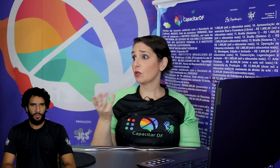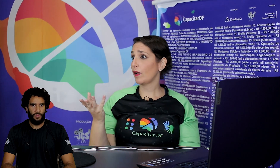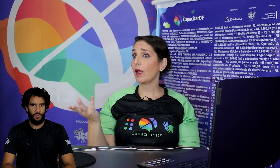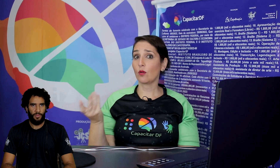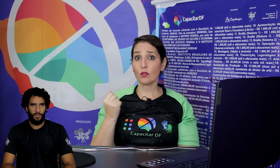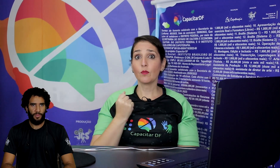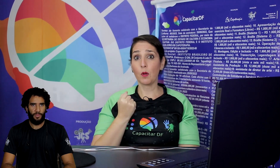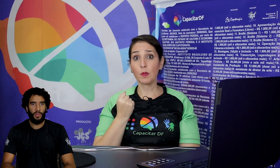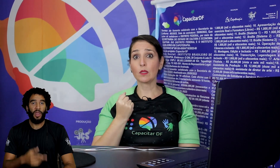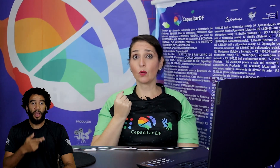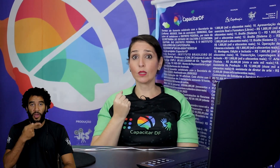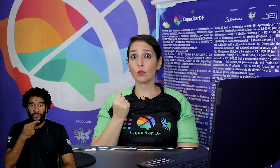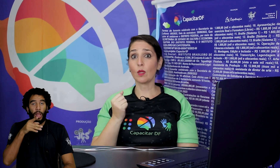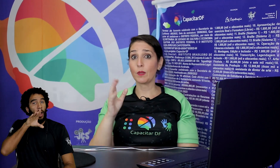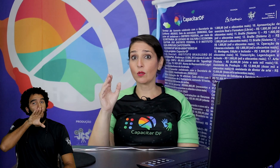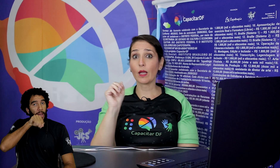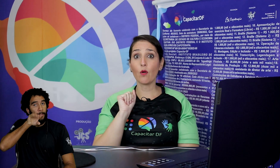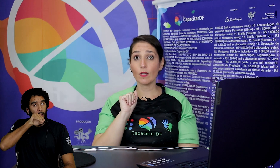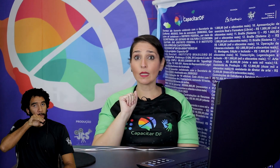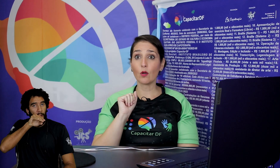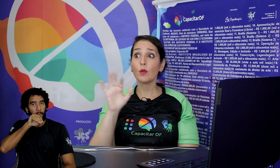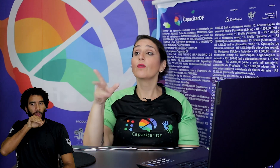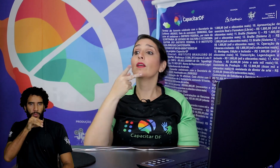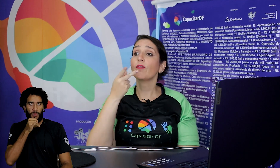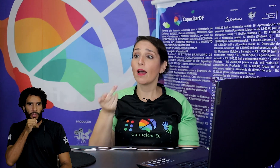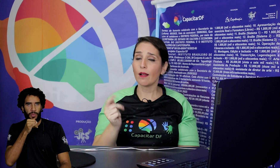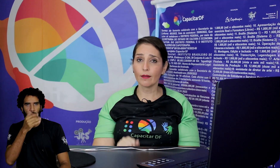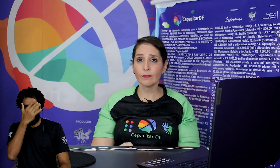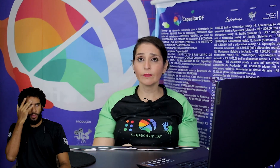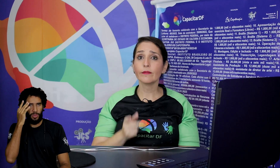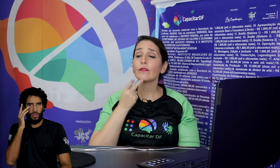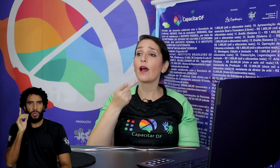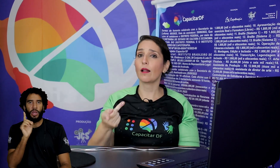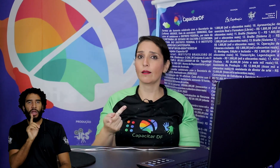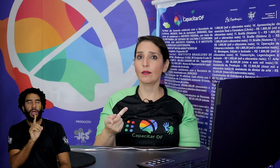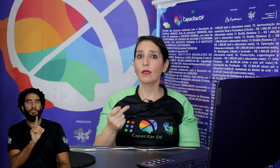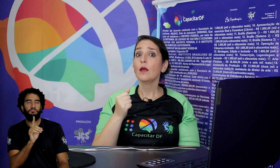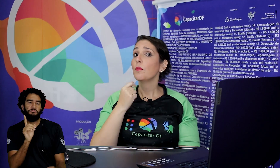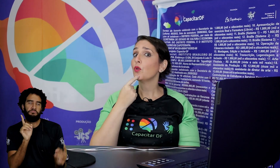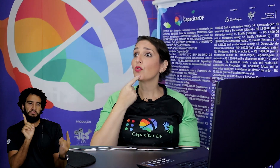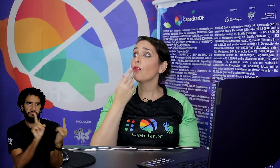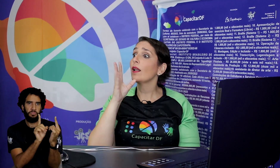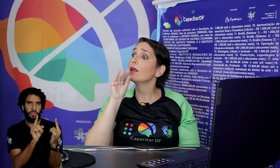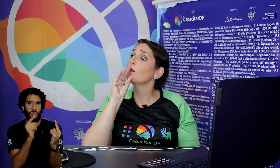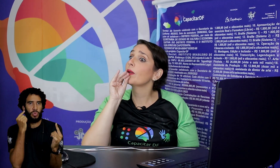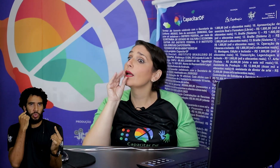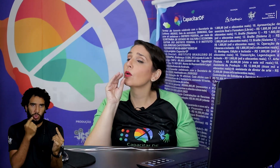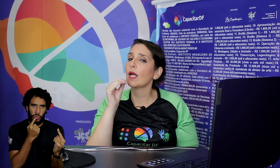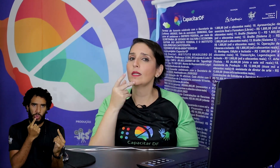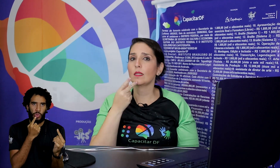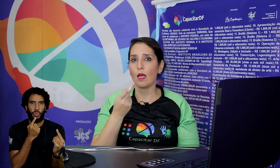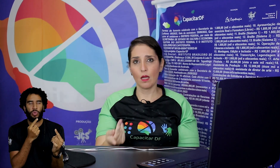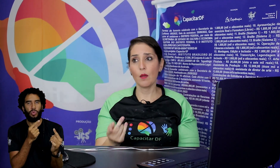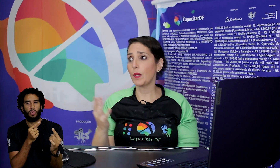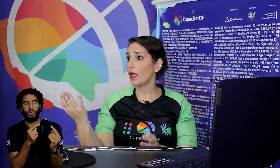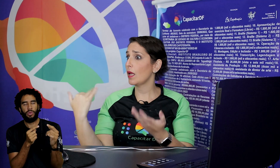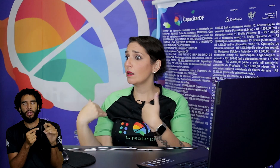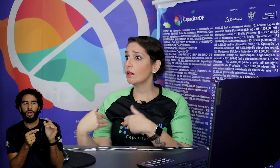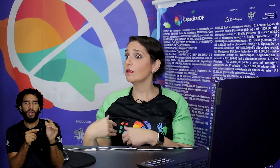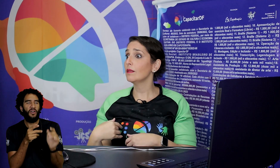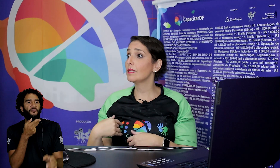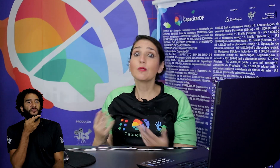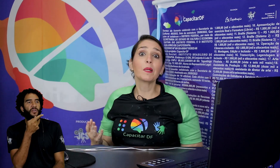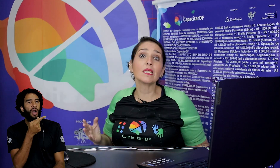que eu posso falar, inclusive, com uma pessoa surda. A pessoa quer conversar comigo. Eu falei, fala, fala. Não estou falando para ele oralizar. É para